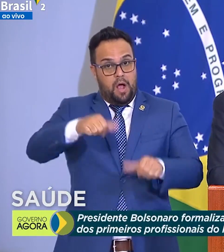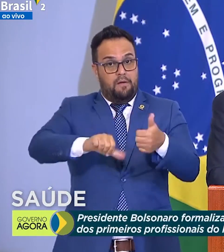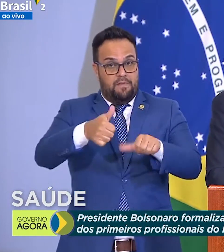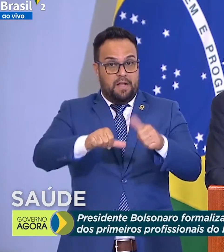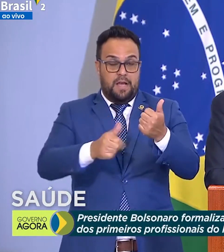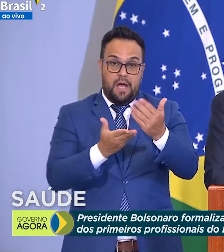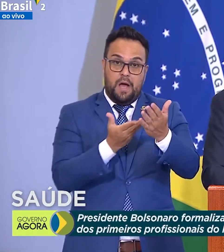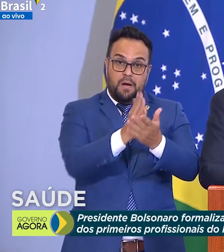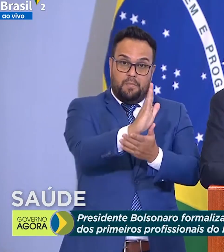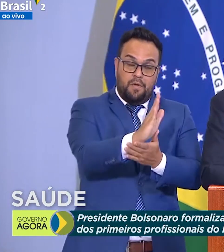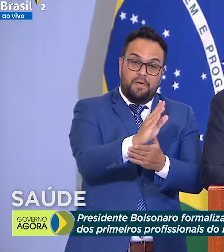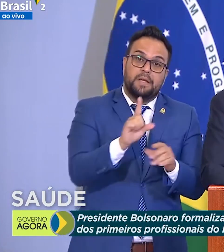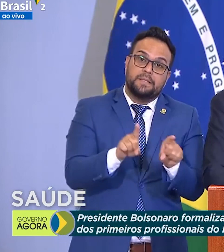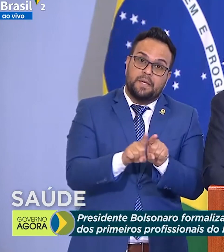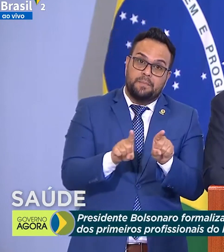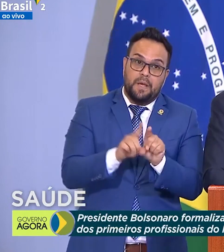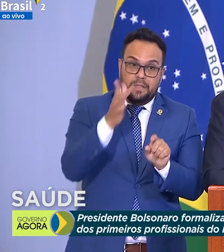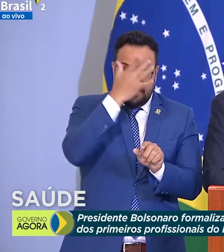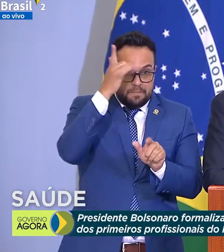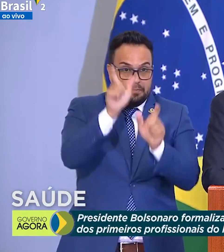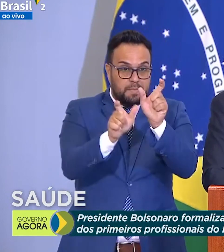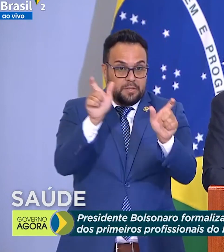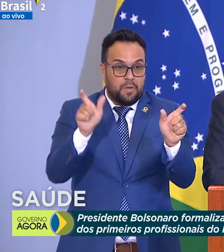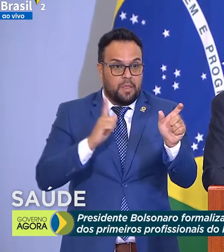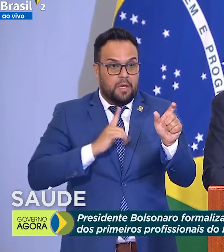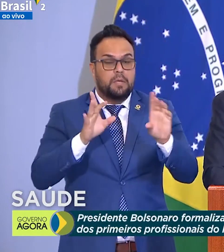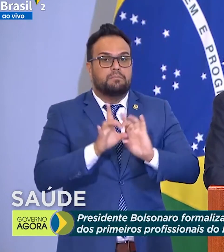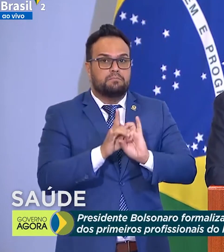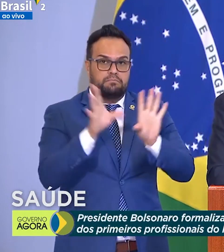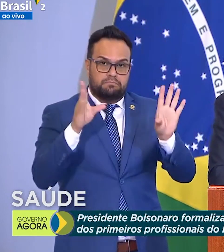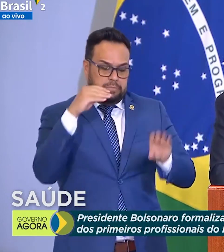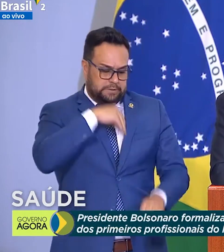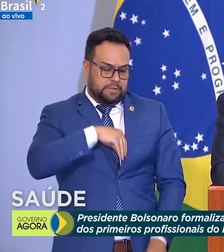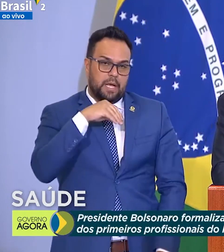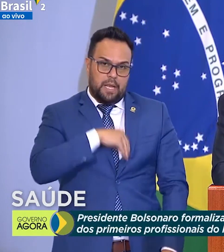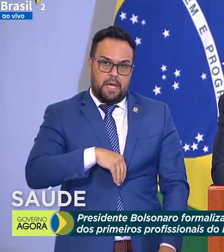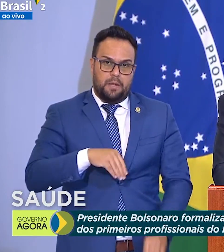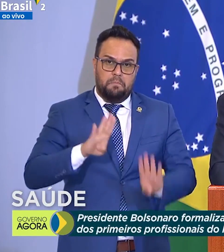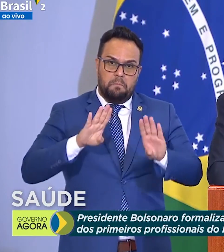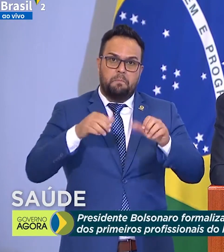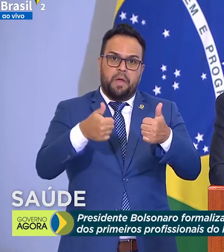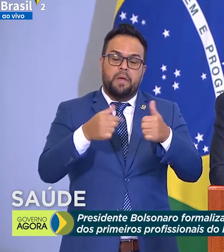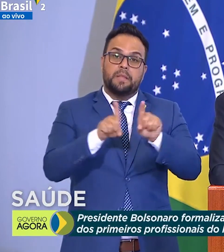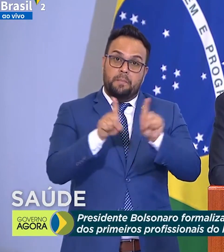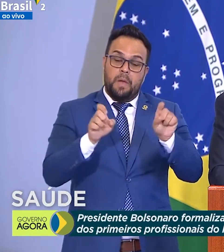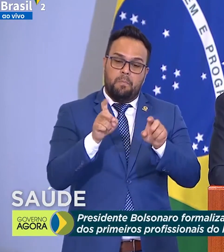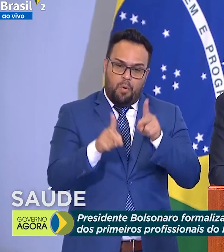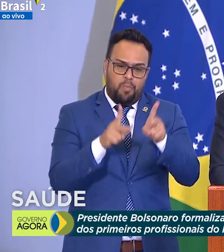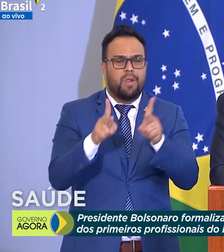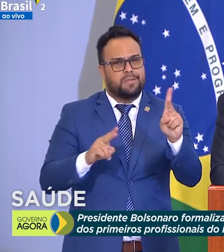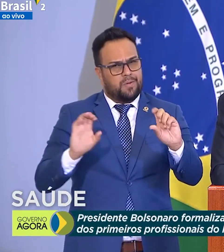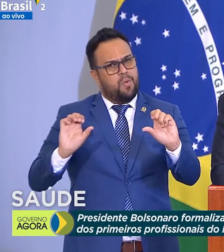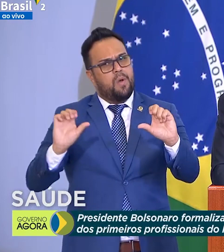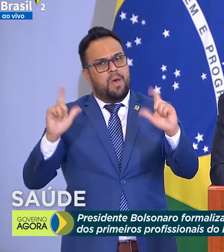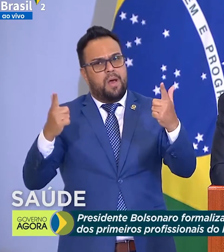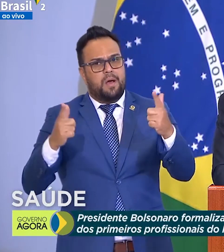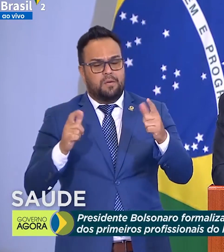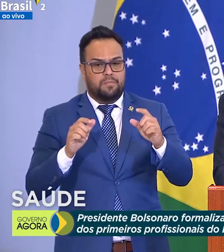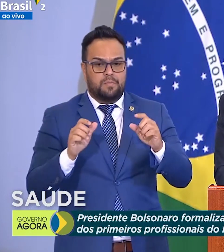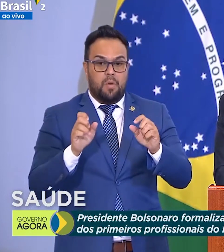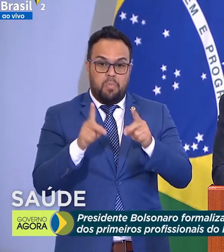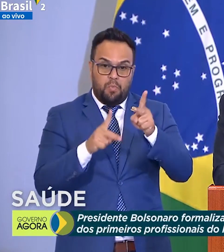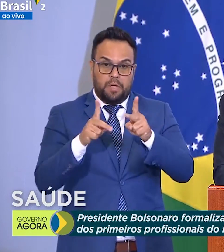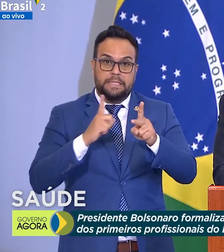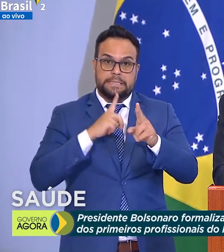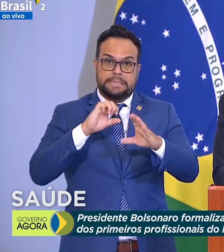próprios profissionais também são recompensados na questão salarial, e a população, obviamente, né, que